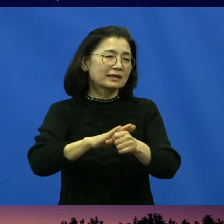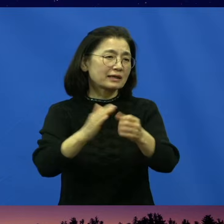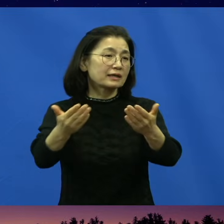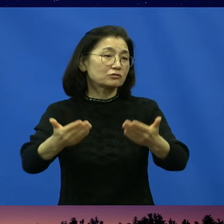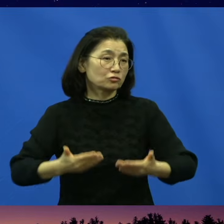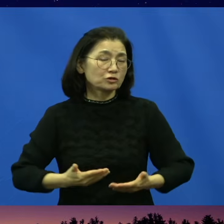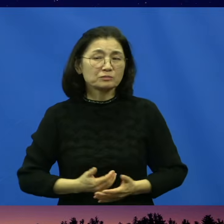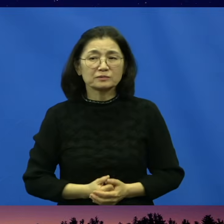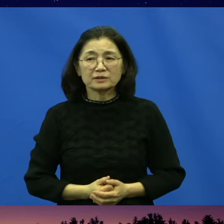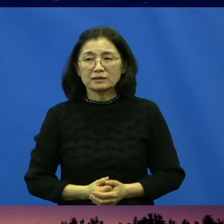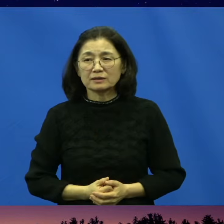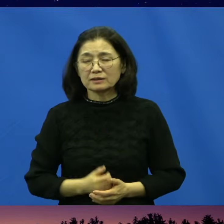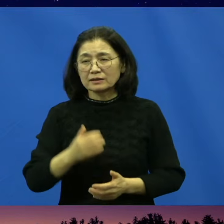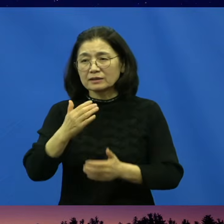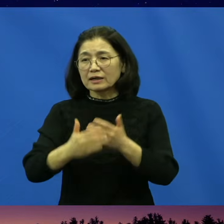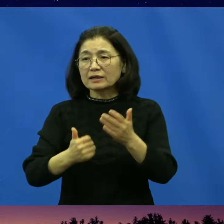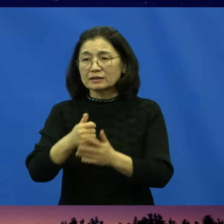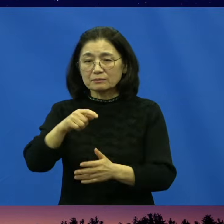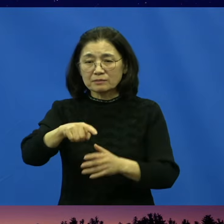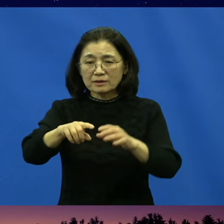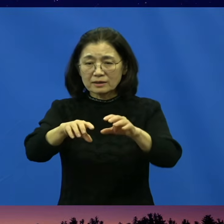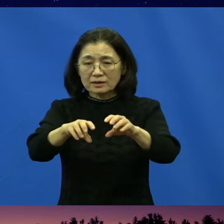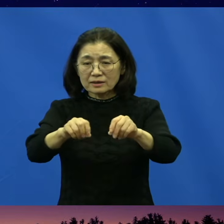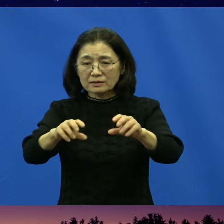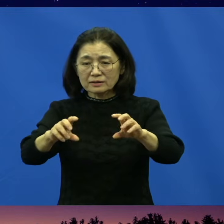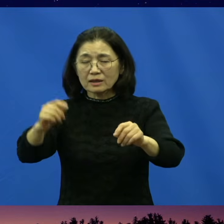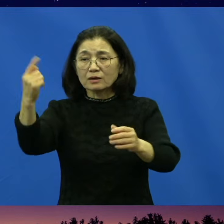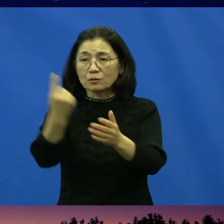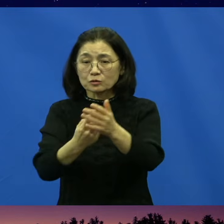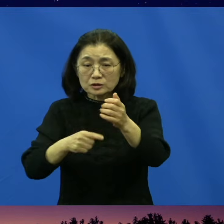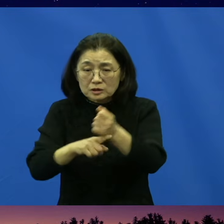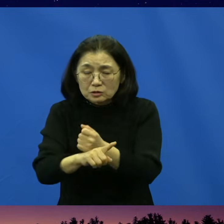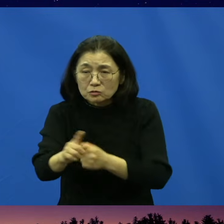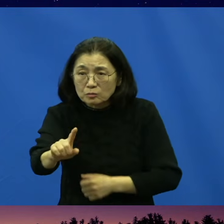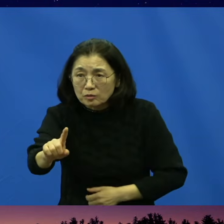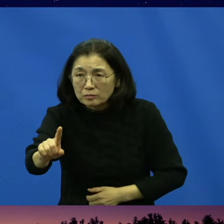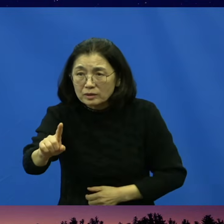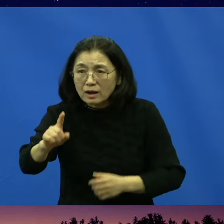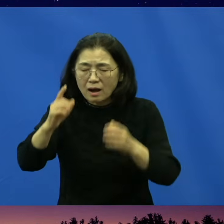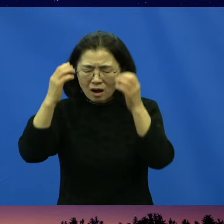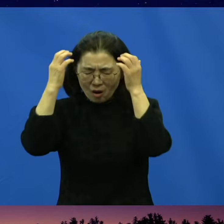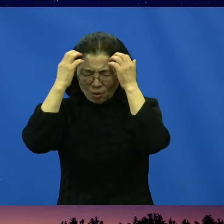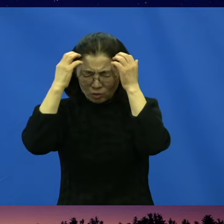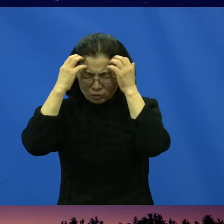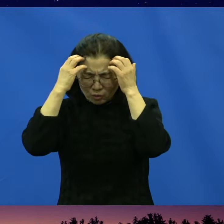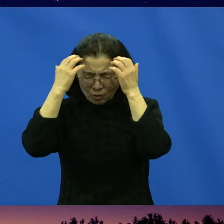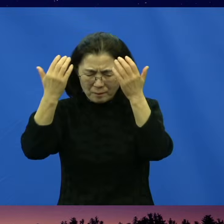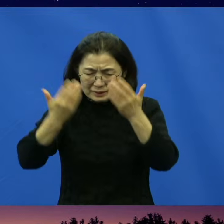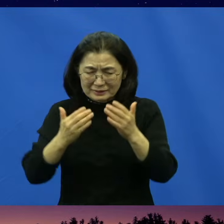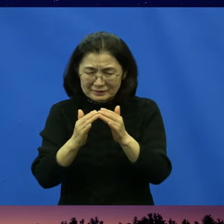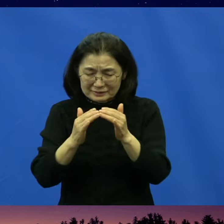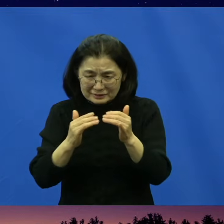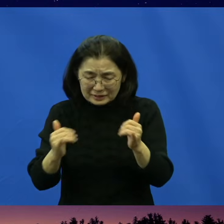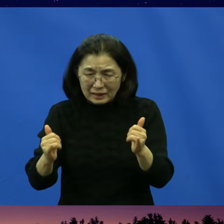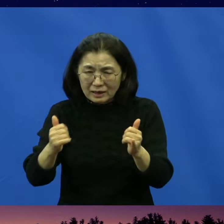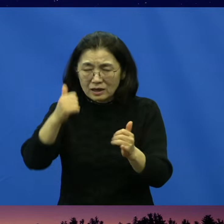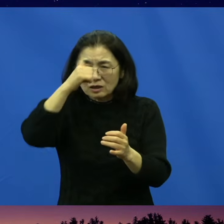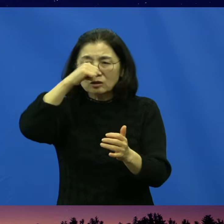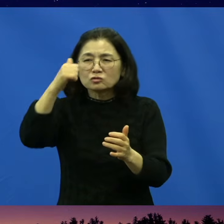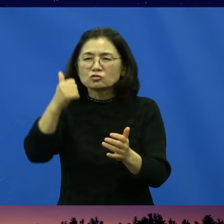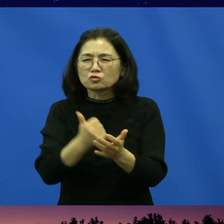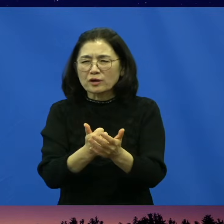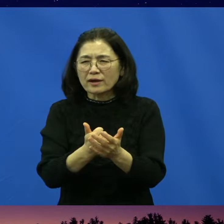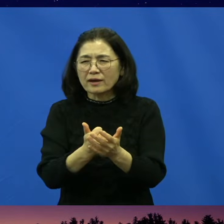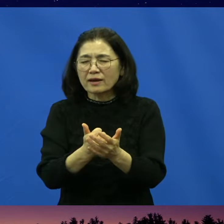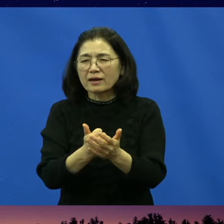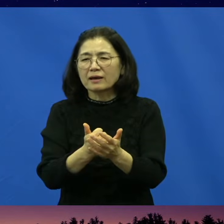주님이 이 땅에 왜 오셨습니까? 고통 가운데 있는 자를 안아주시려고, 죄 가운데 신음하는 우리를 구원하시려고 이 땅에